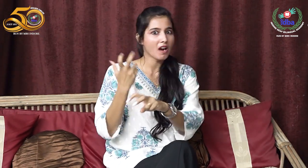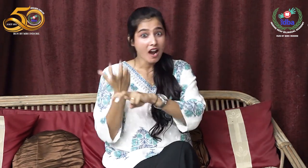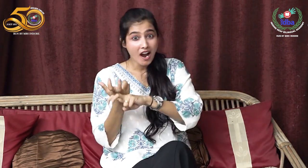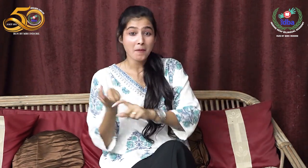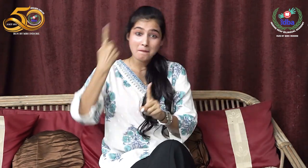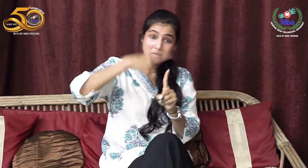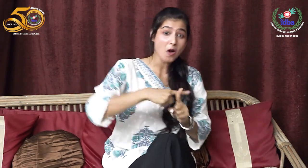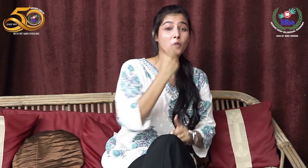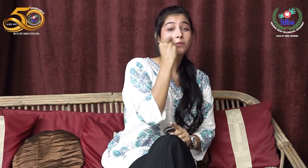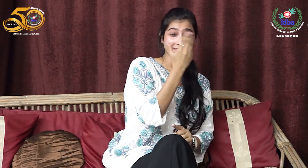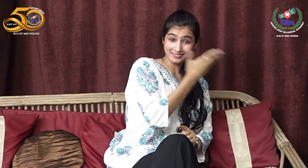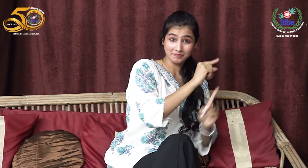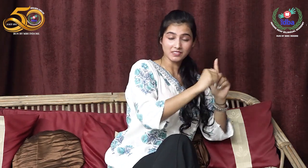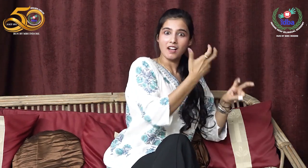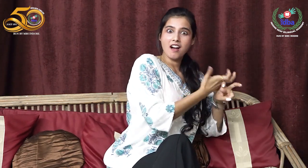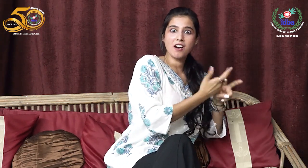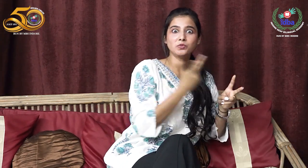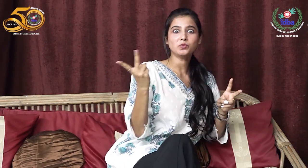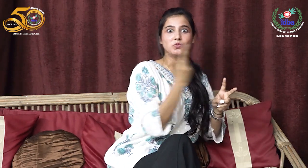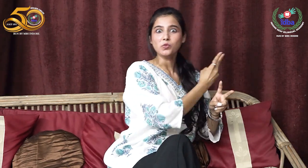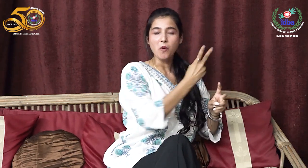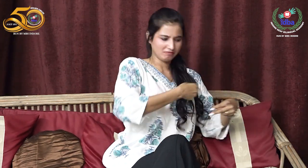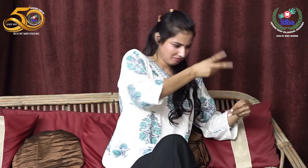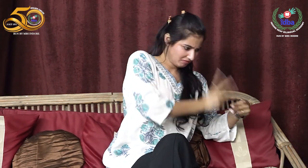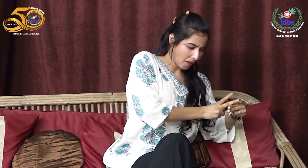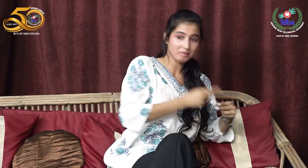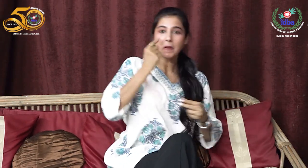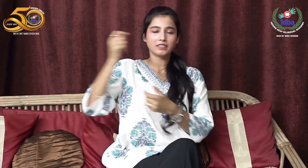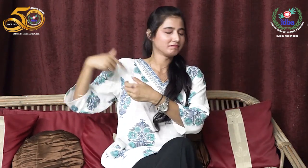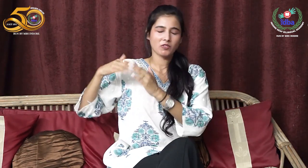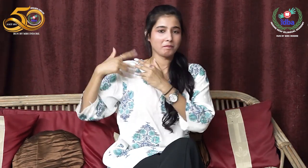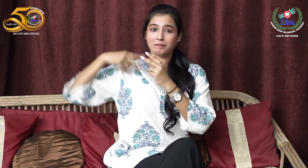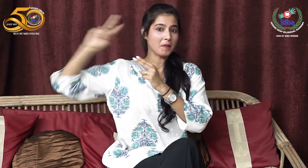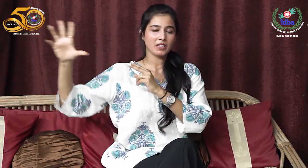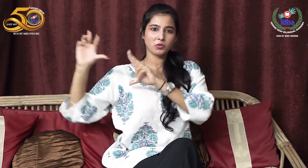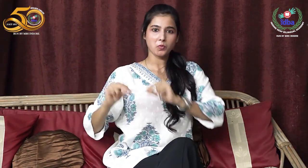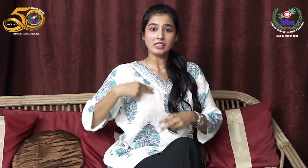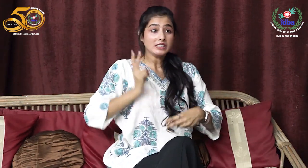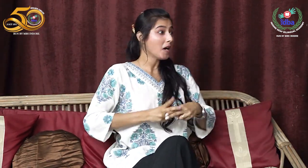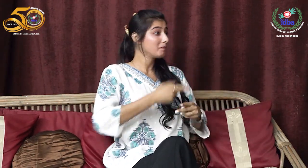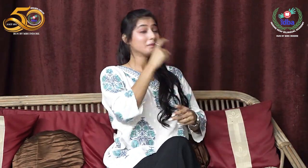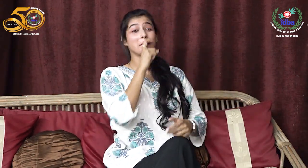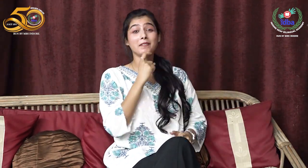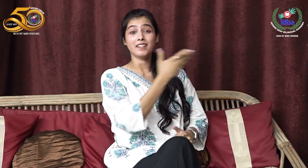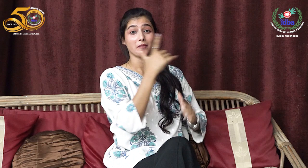मैं खुद बहुत ढीठ हो गई थी बिल्कुल, कि मुझे घर रहना था, और मेरे पापा भी सेम वैसे, तो वो मुझे छोड़ते थे। तो बार बार जो मैं आती जाती